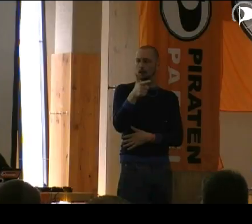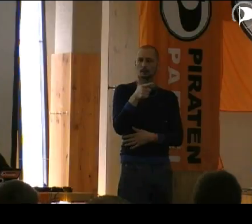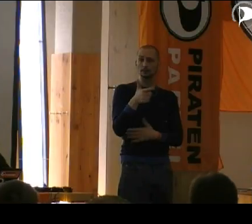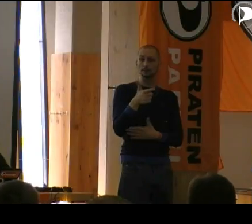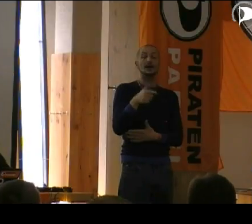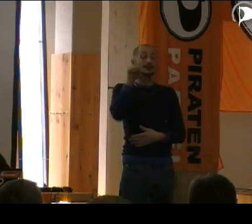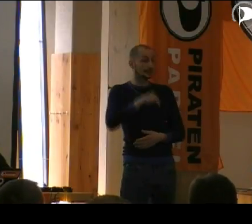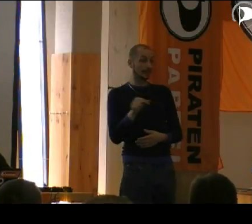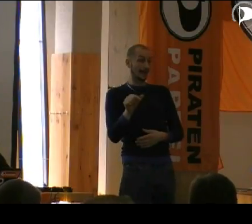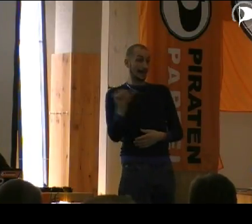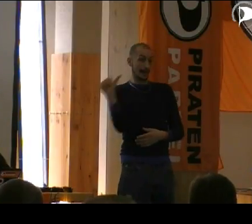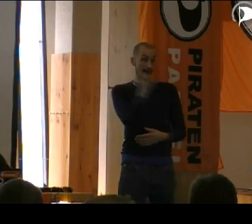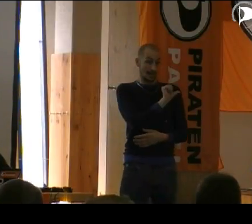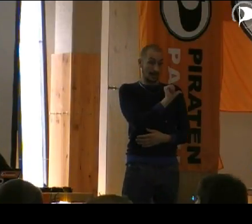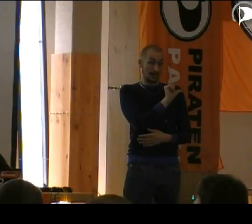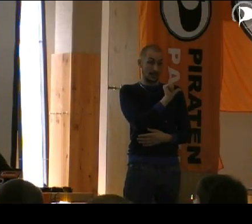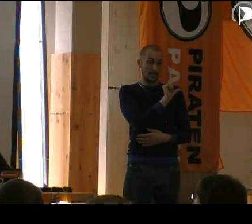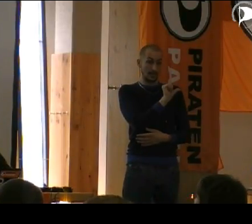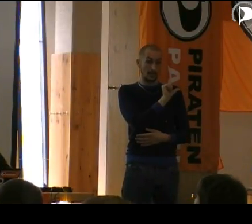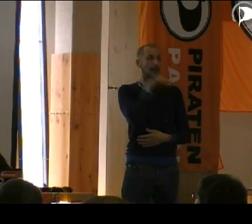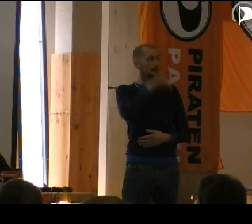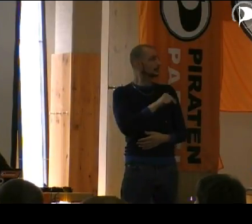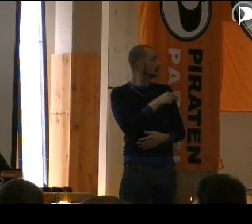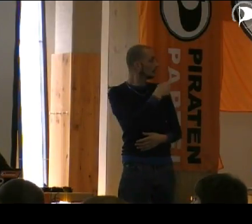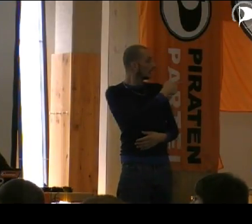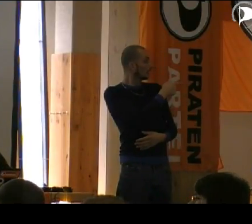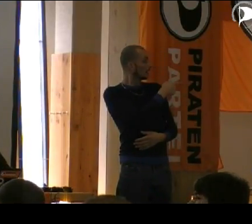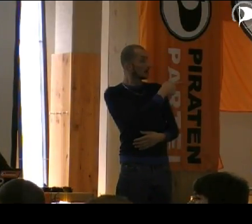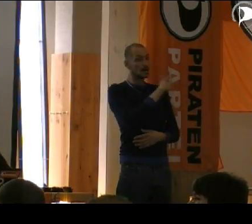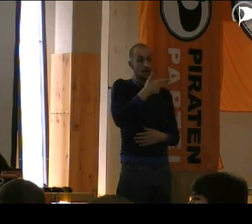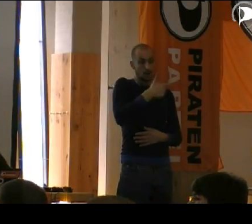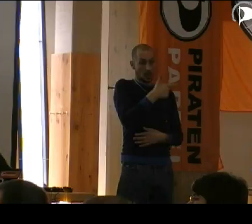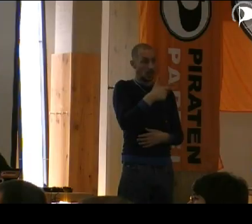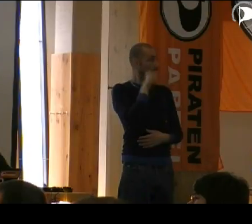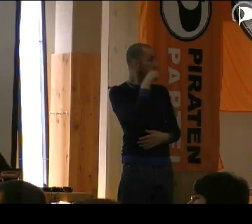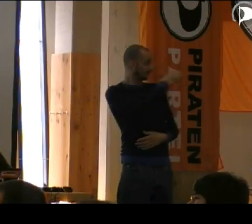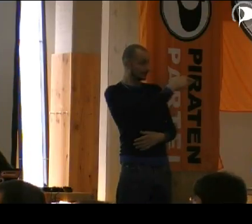zu meiner linken das haben die kompaktkamera wenn ich doch